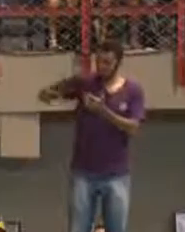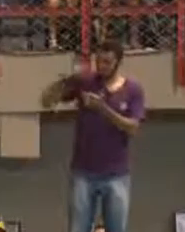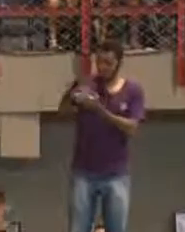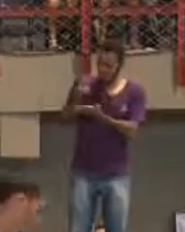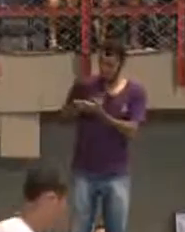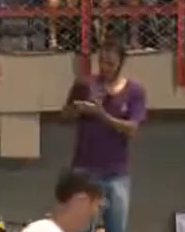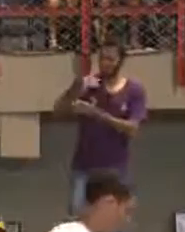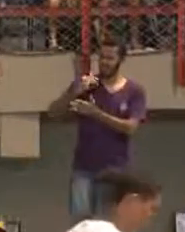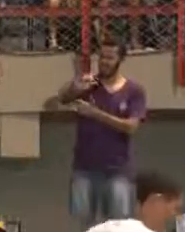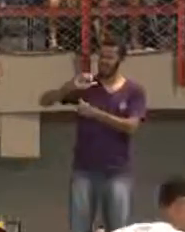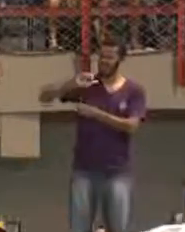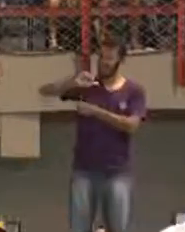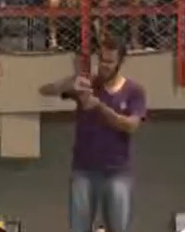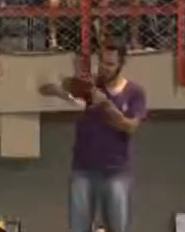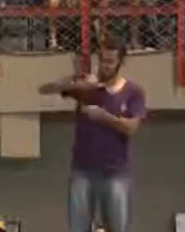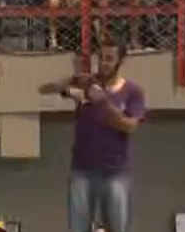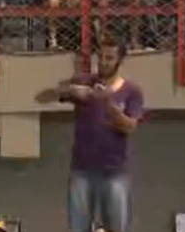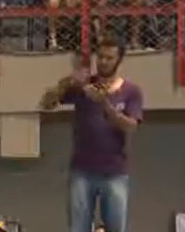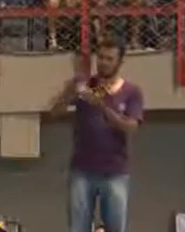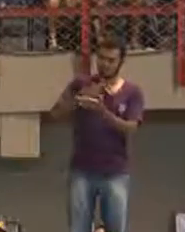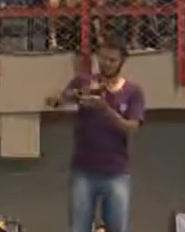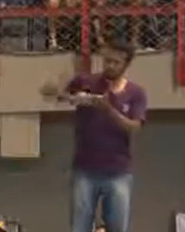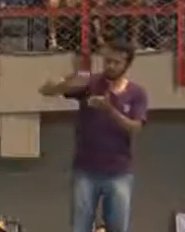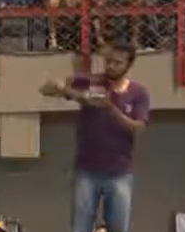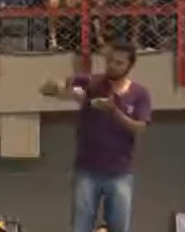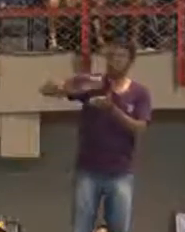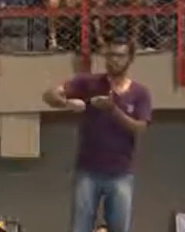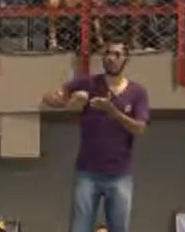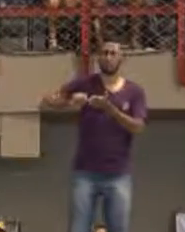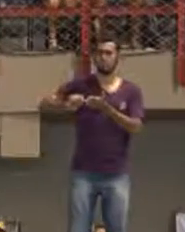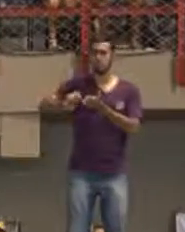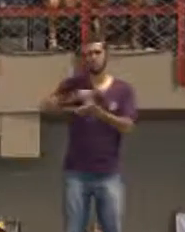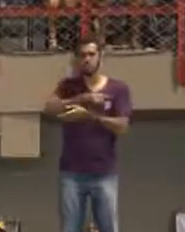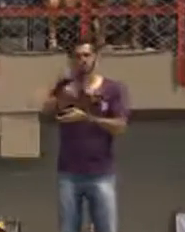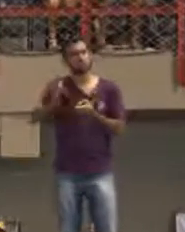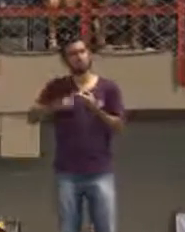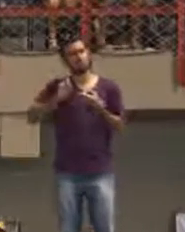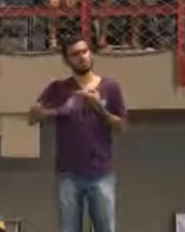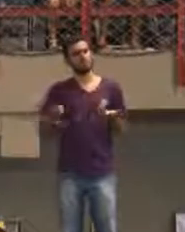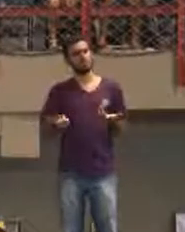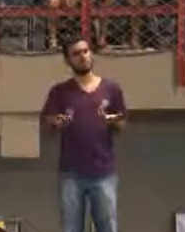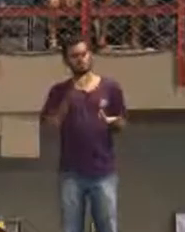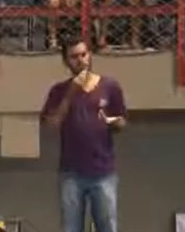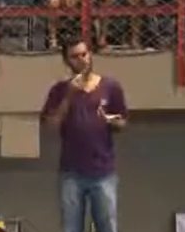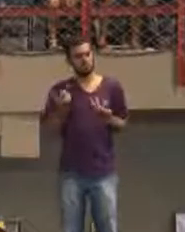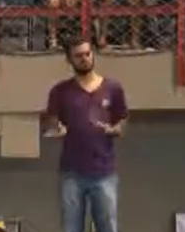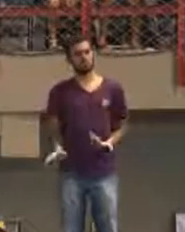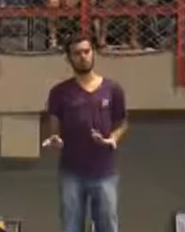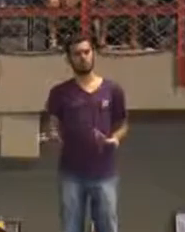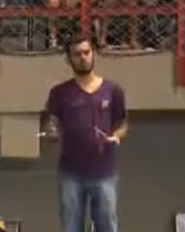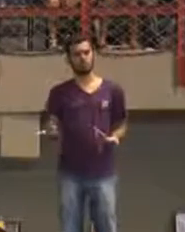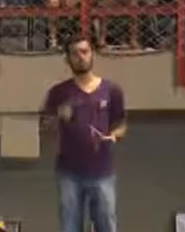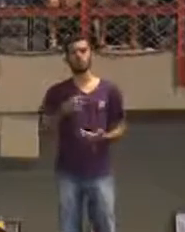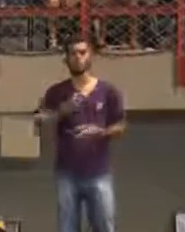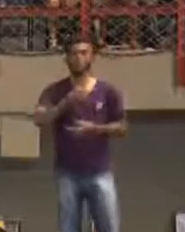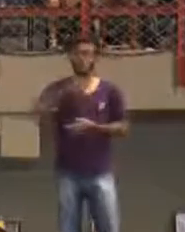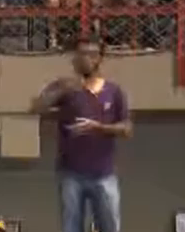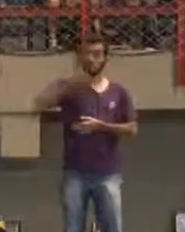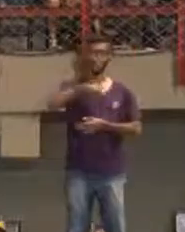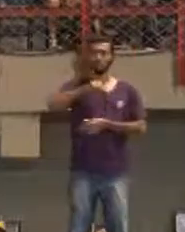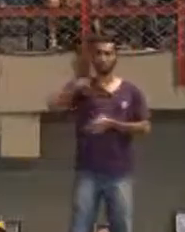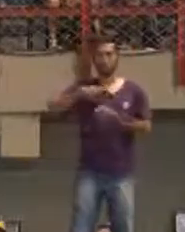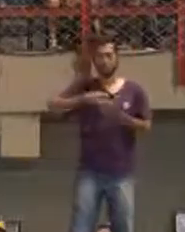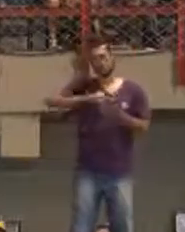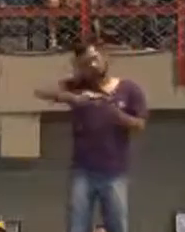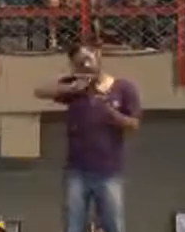de substituição da palavra. Então, faça o rascunho, tá certo? Depois que você fizer esse rascunho, porque no